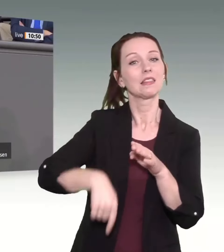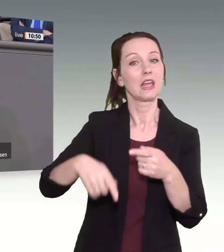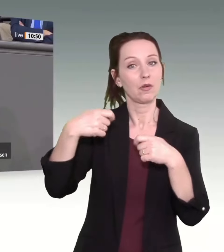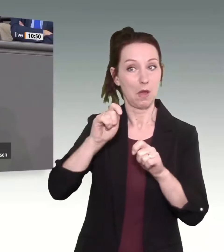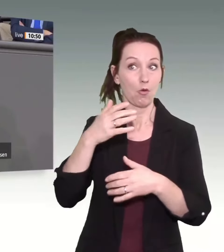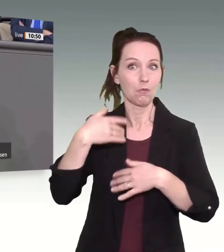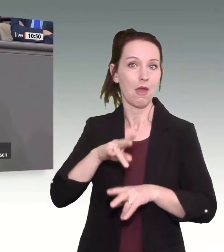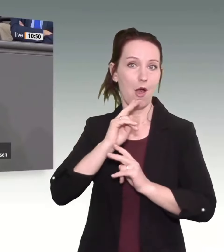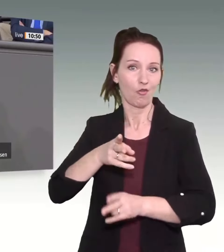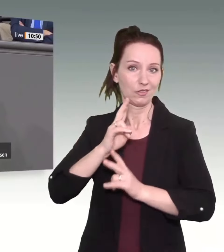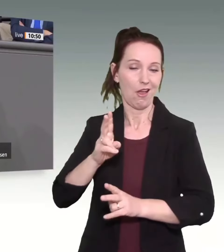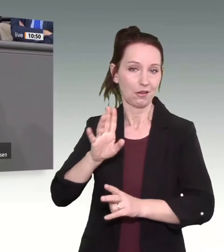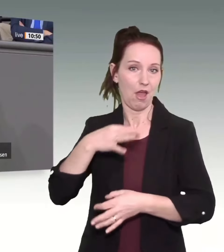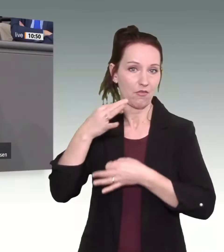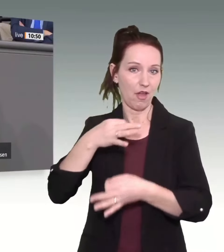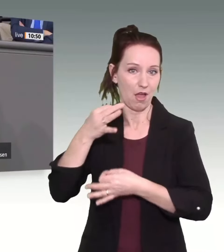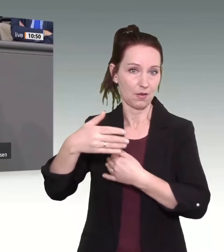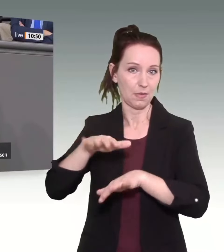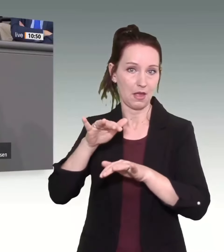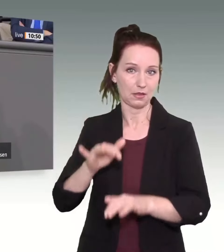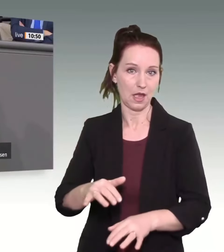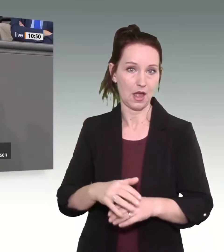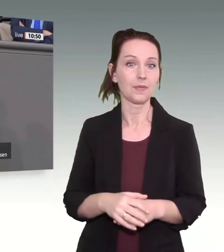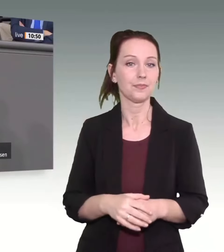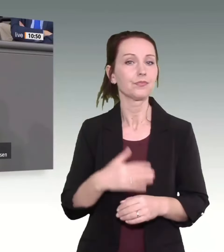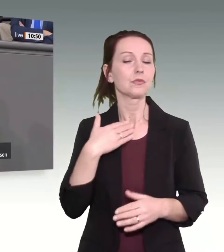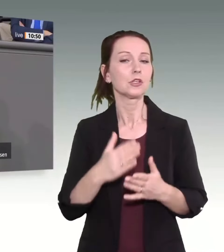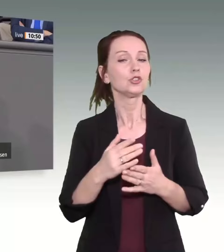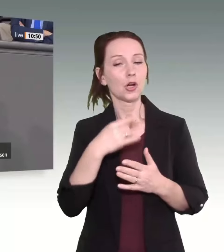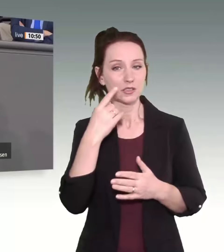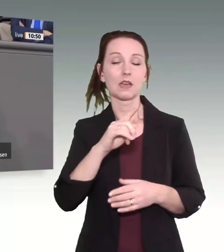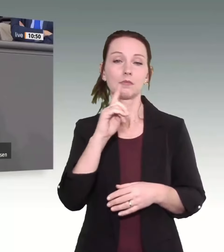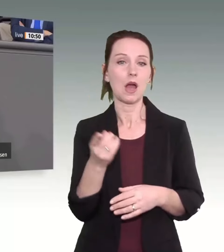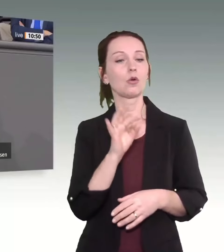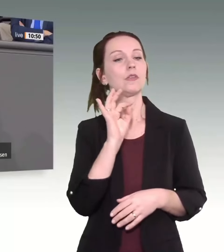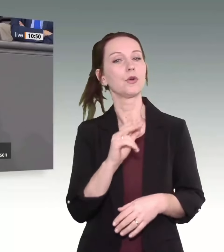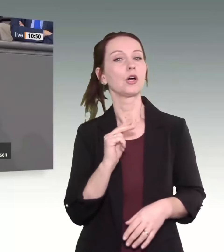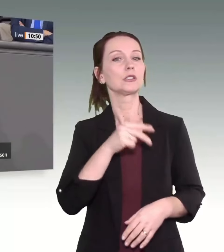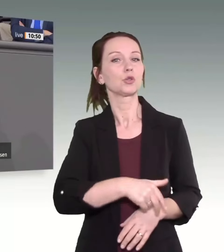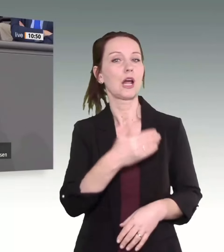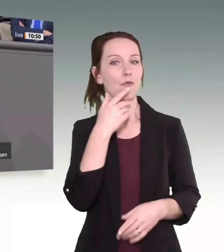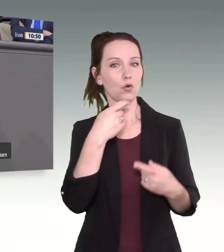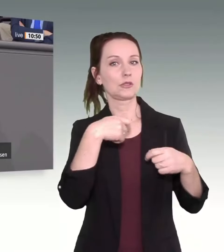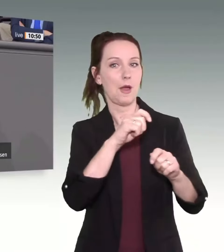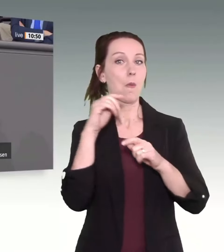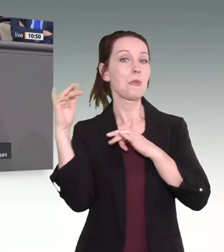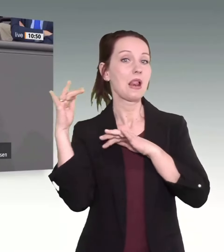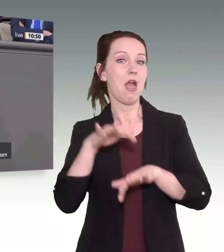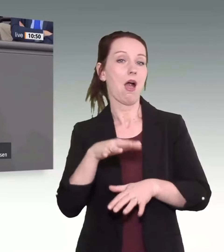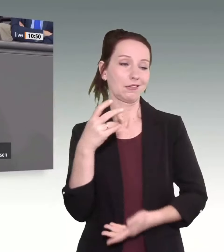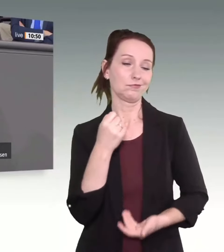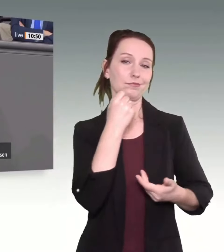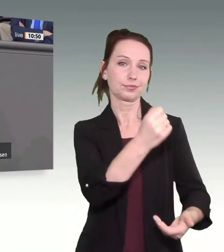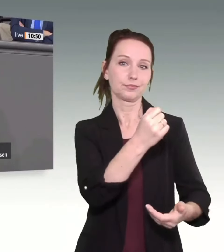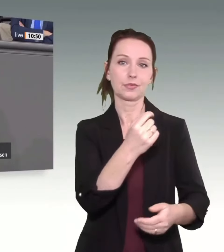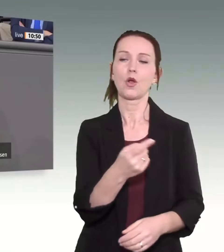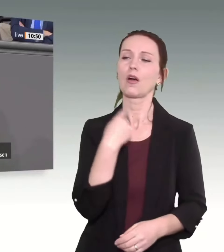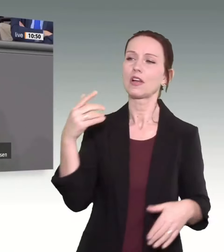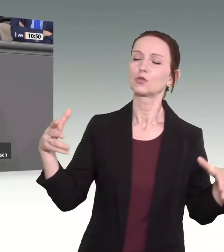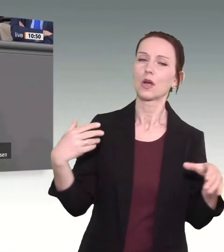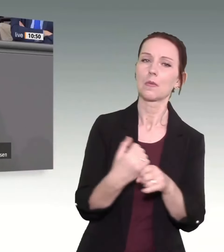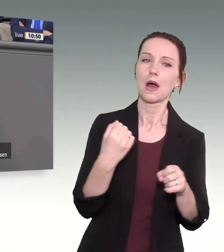Und des Weiteren kommen die Milliarden, schon erwähnt, für den sozialen Wohnungsbau. Und wir arbeiten alle zusammen am Gebäudetyp